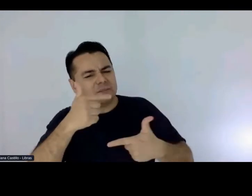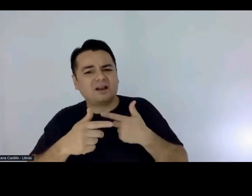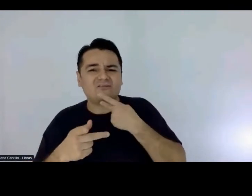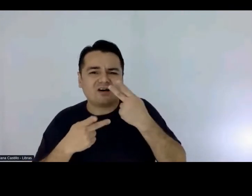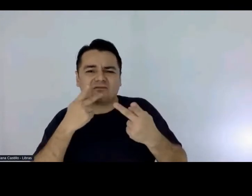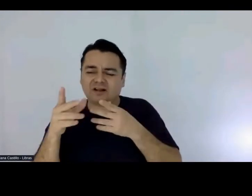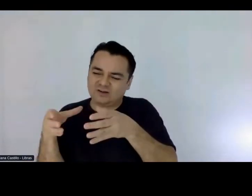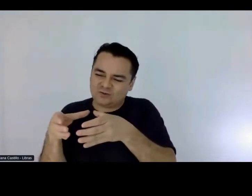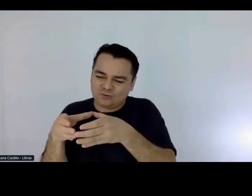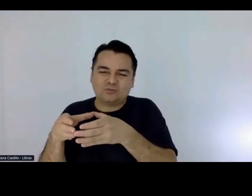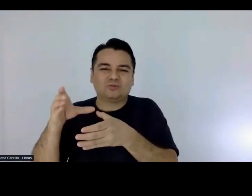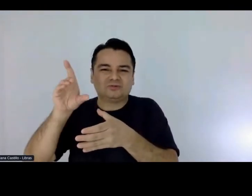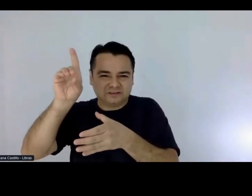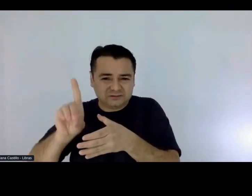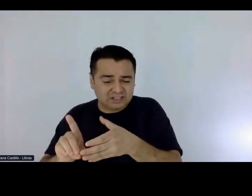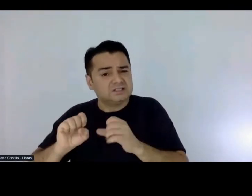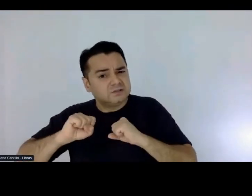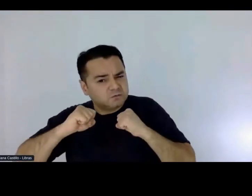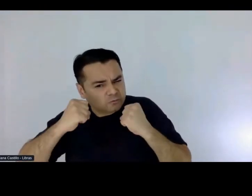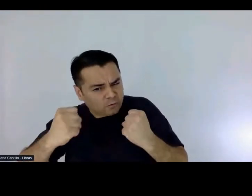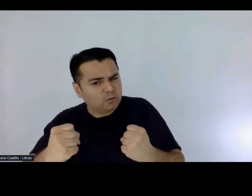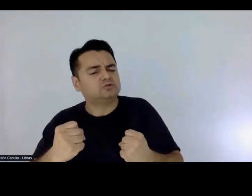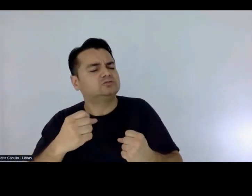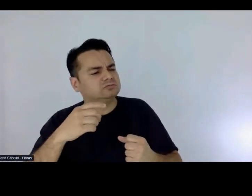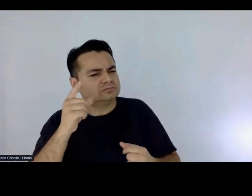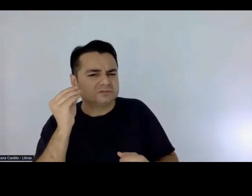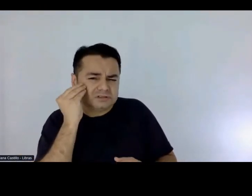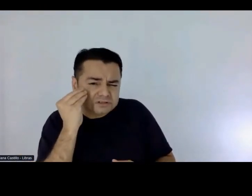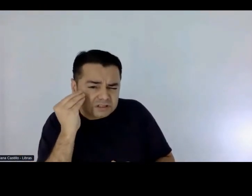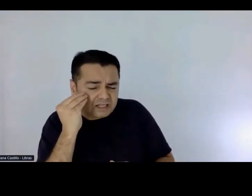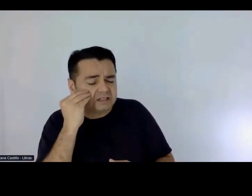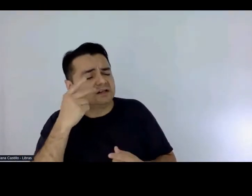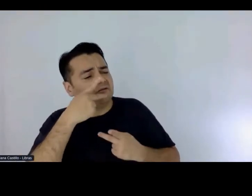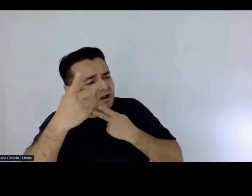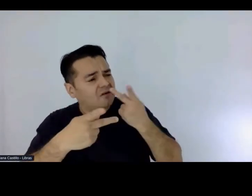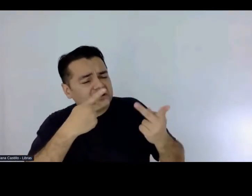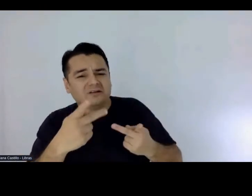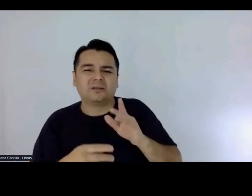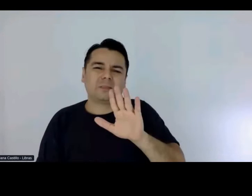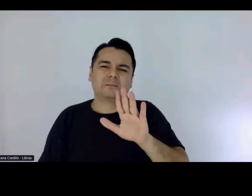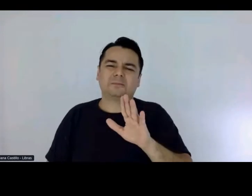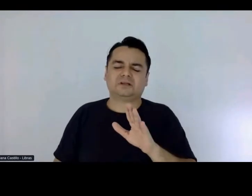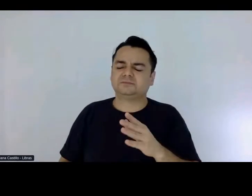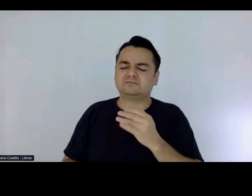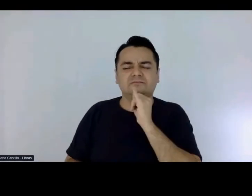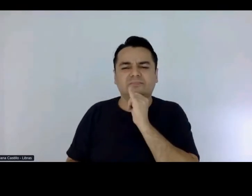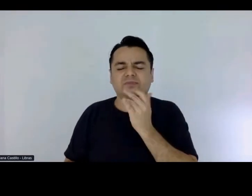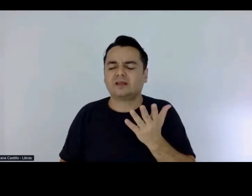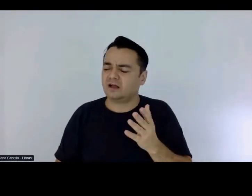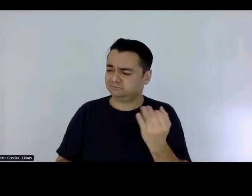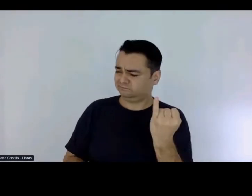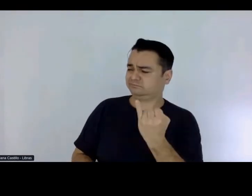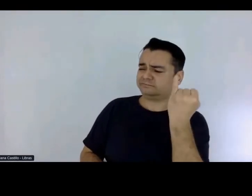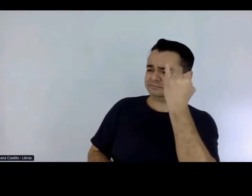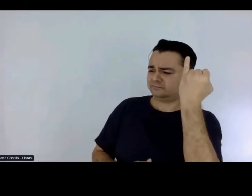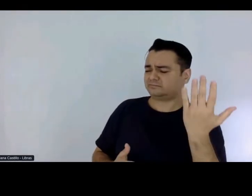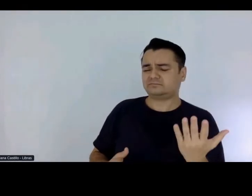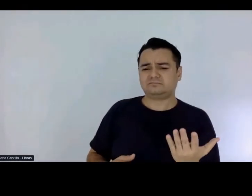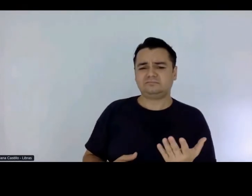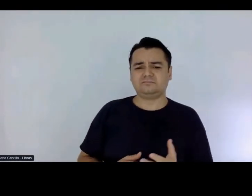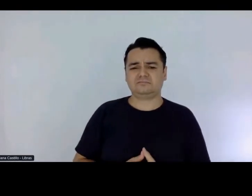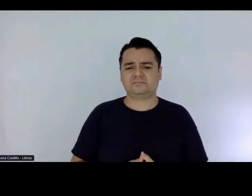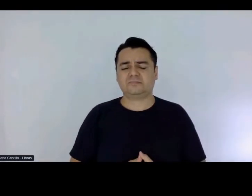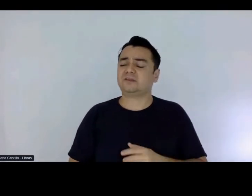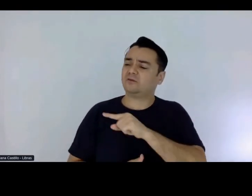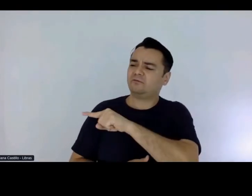nos vem, né, algumas coisas sobre, é importante, né, realmente